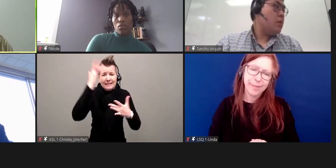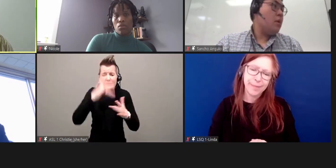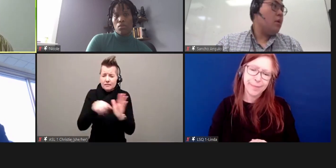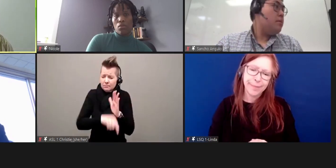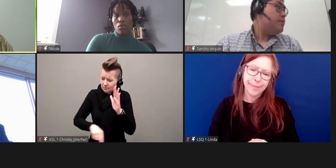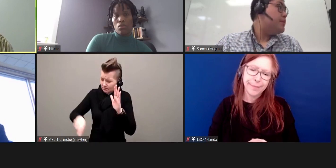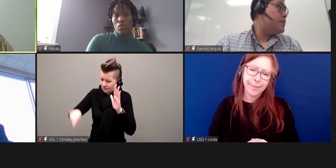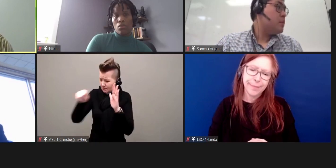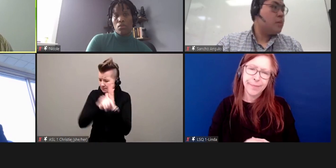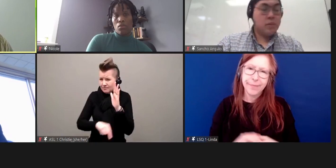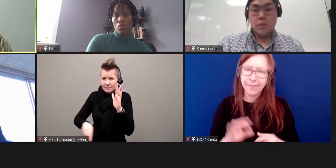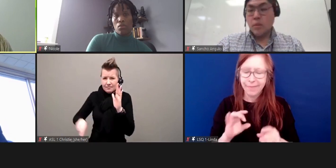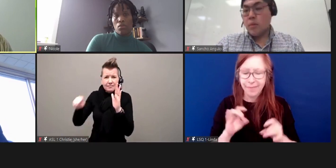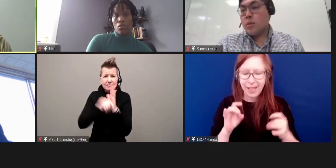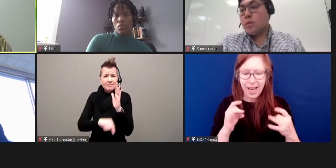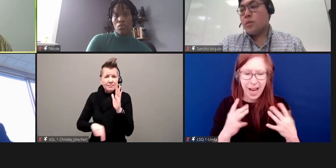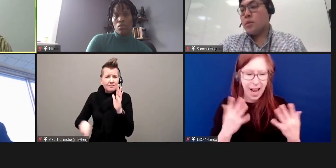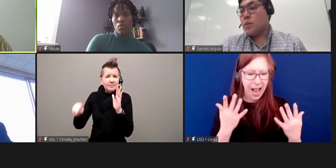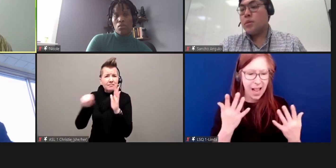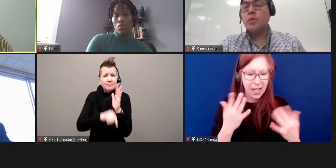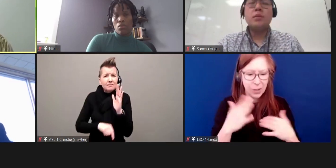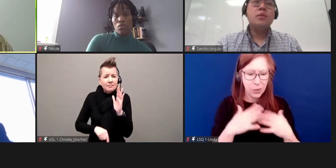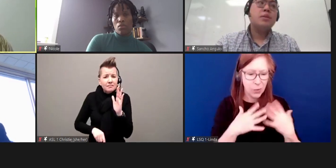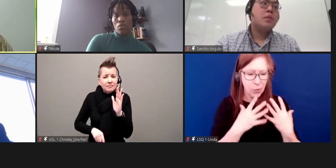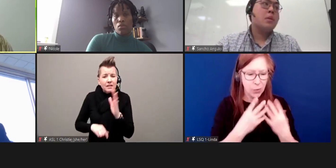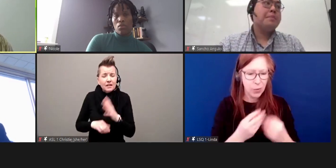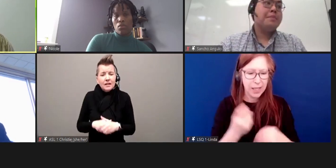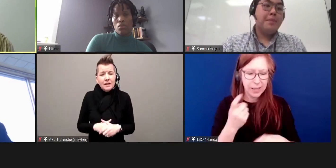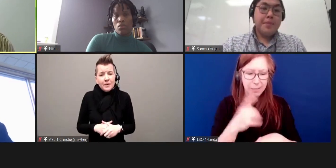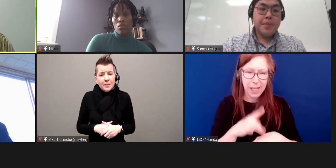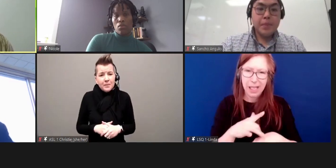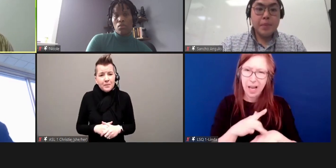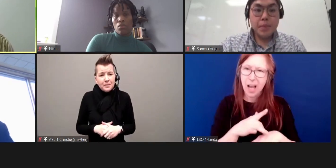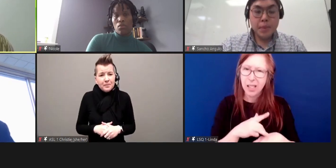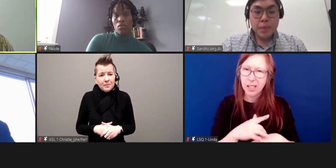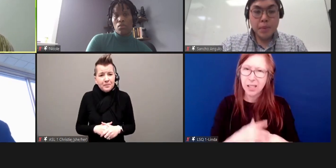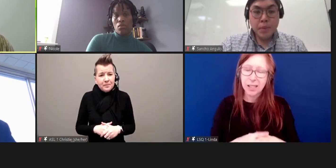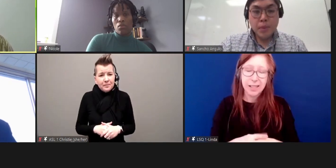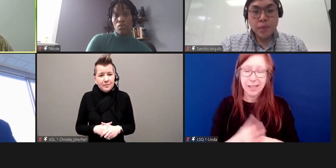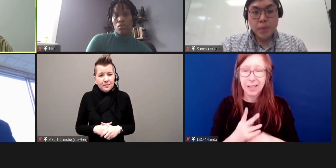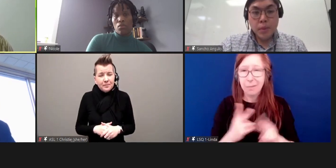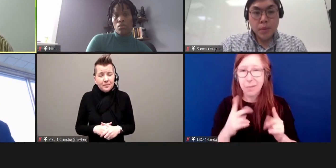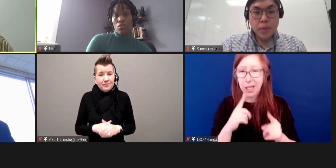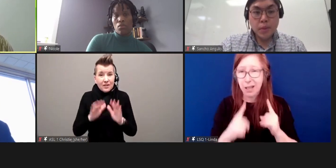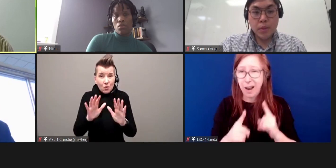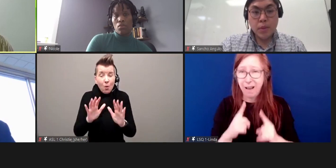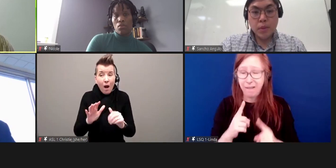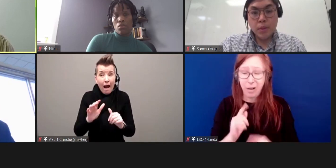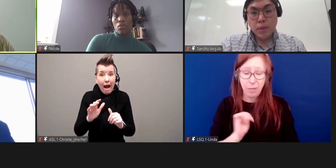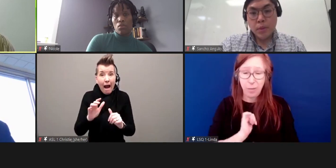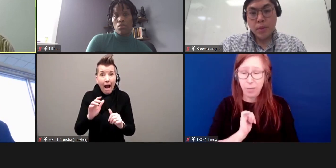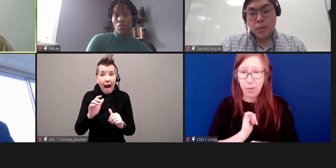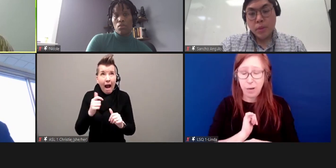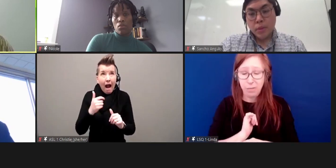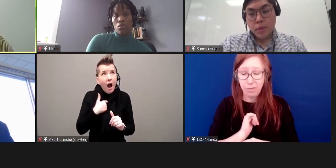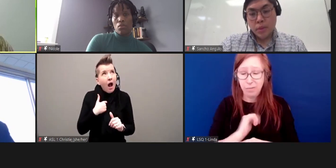et cette haine de mon expérience vécue. C'était tellement grave que je refusais